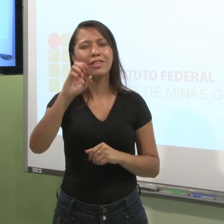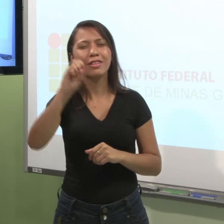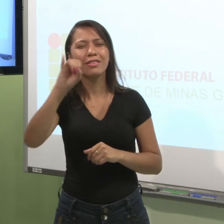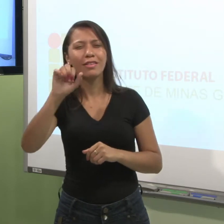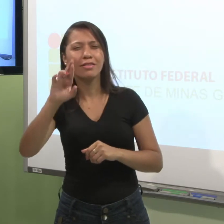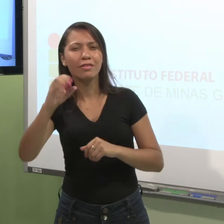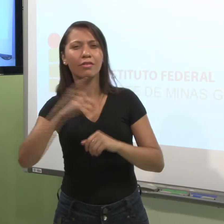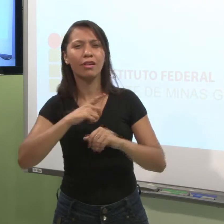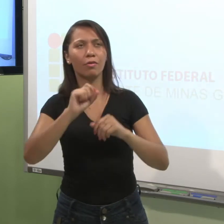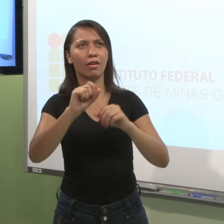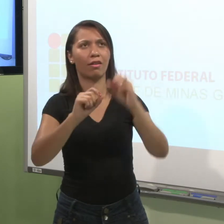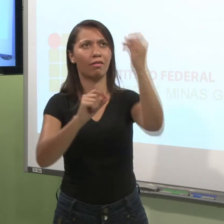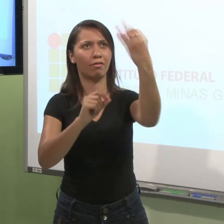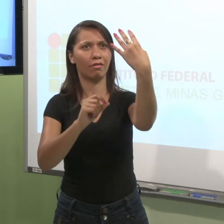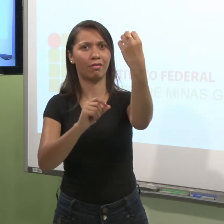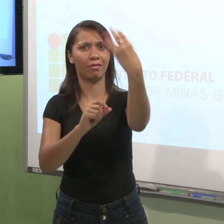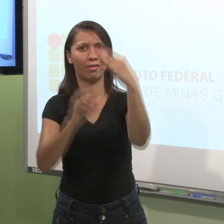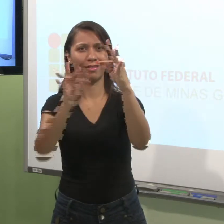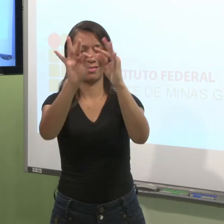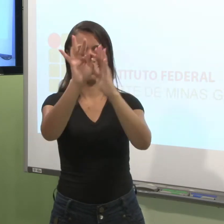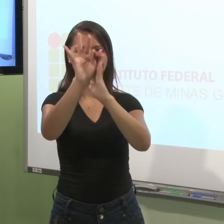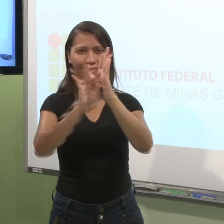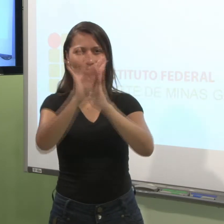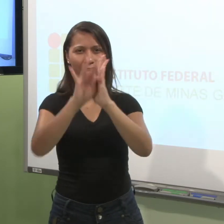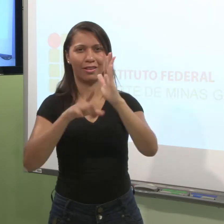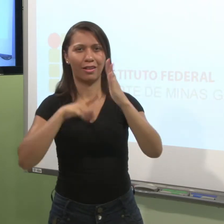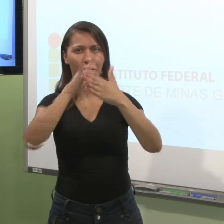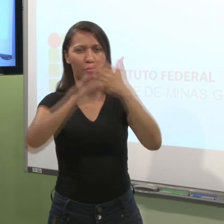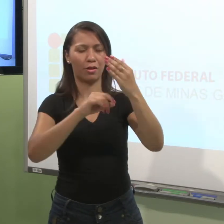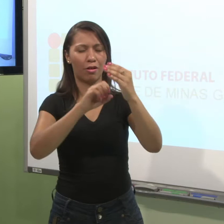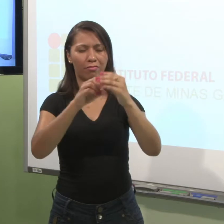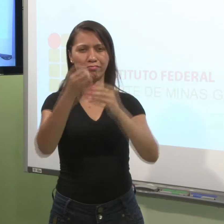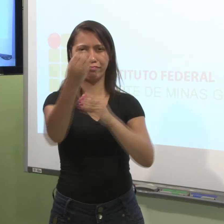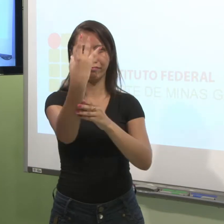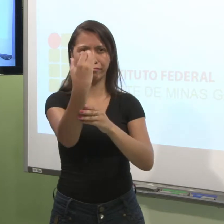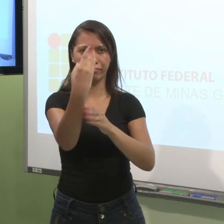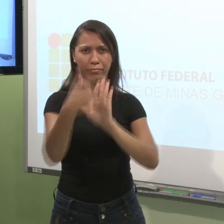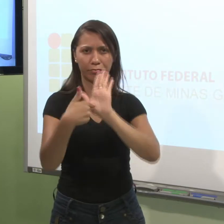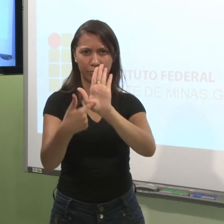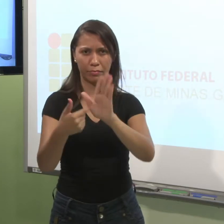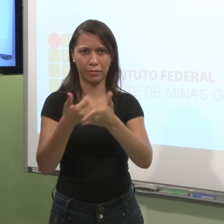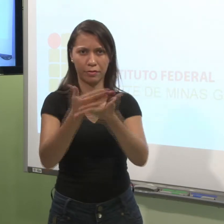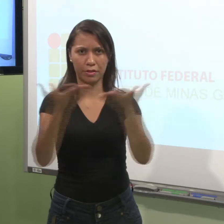piscando na área de edição do texto do documento. Dá só uma olhadinha no slide.